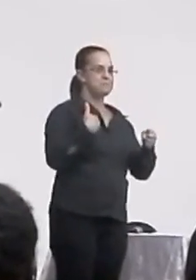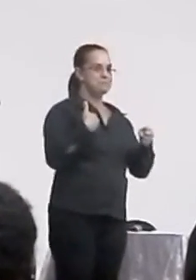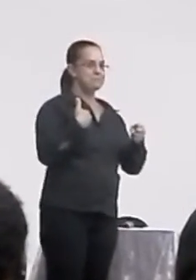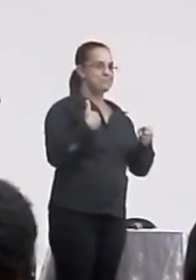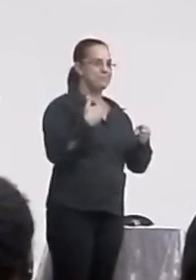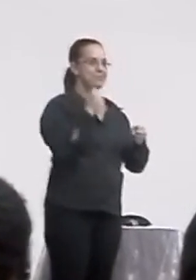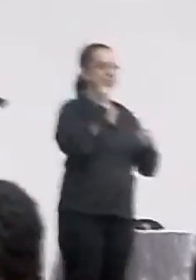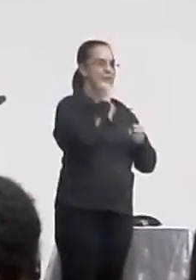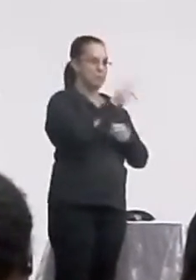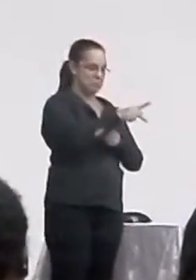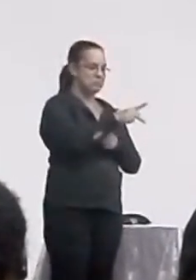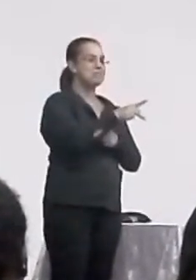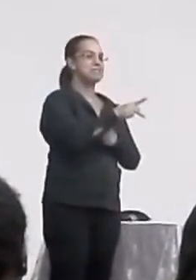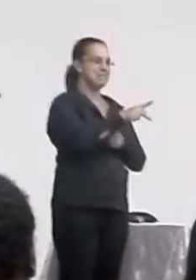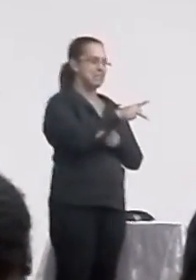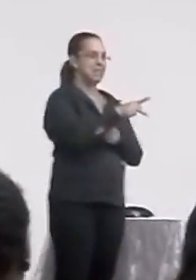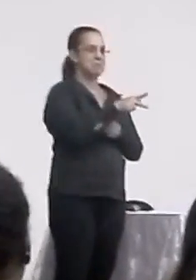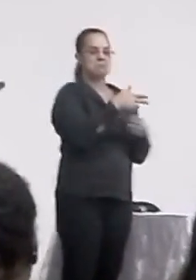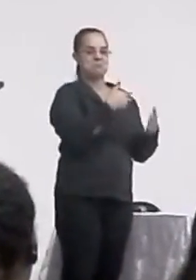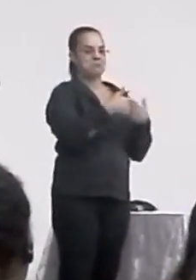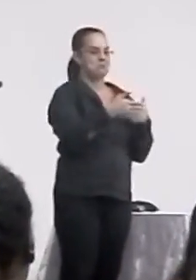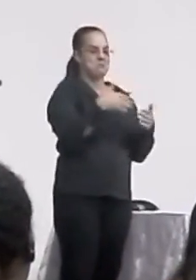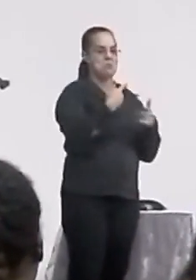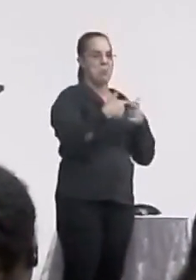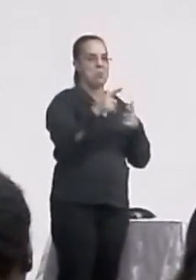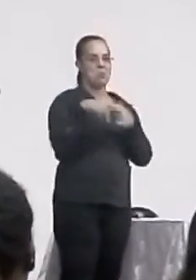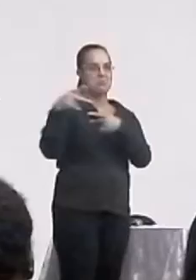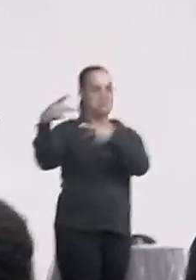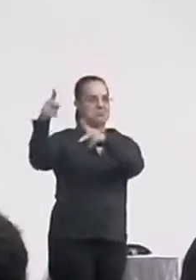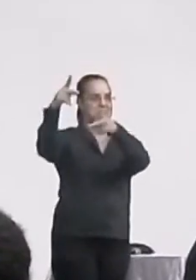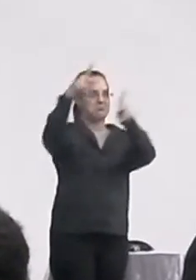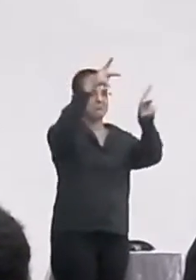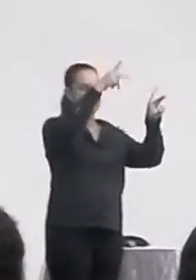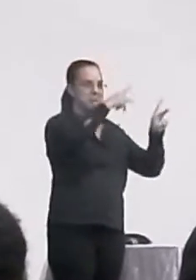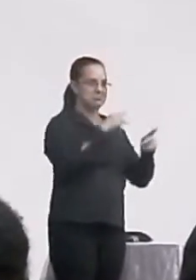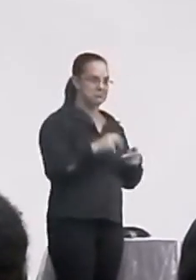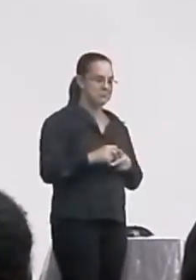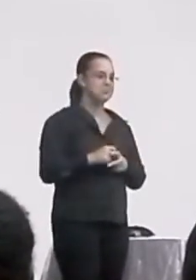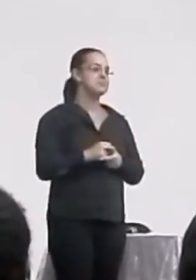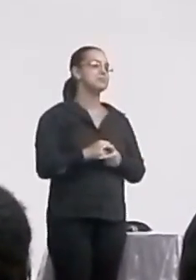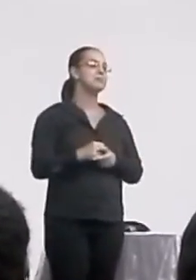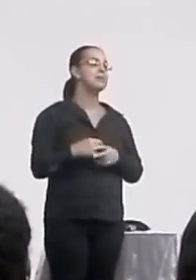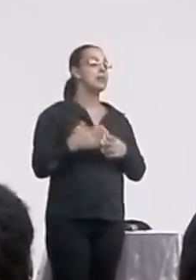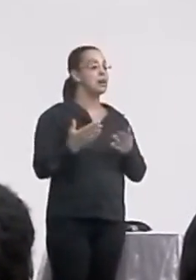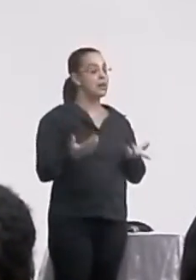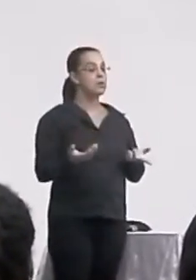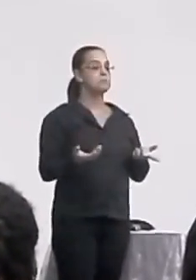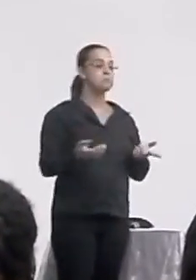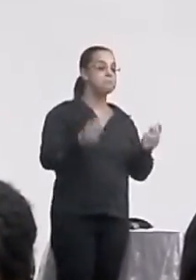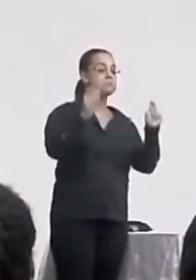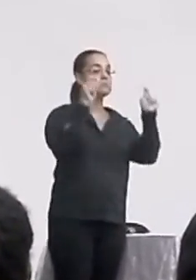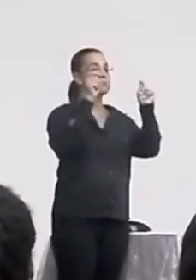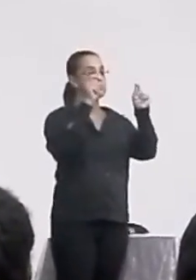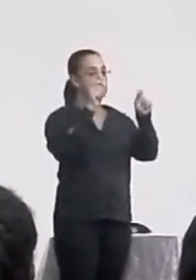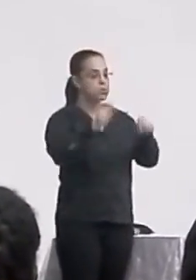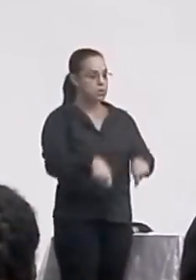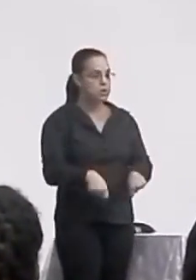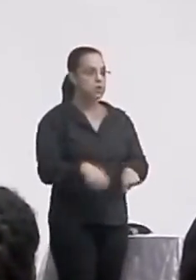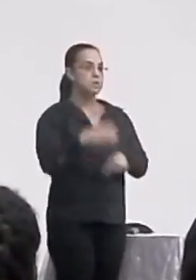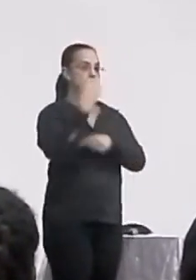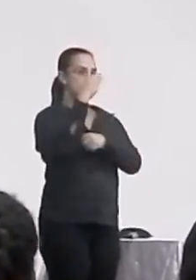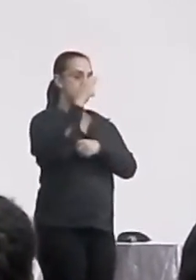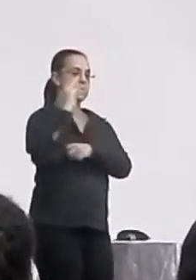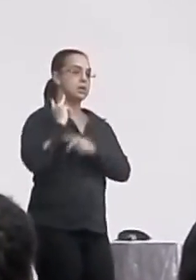Mas eu acho que talvez sobre estas condições teria uma possibilidade das ciências